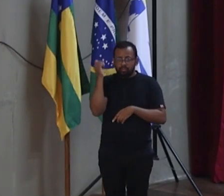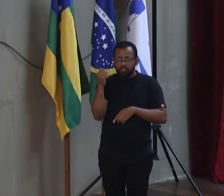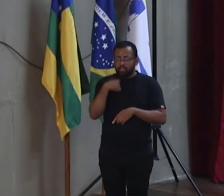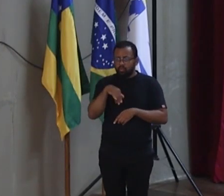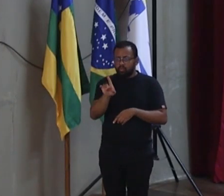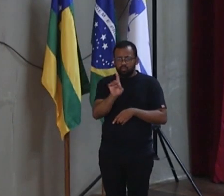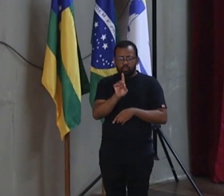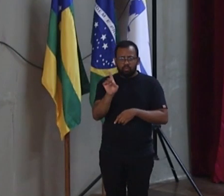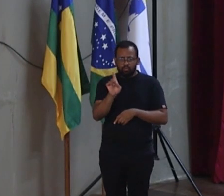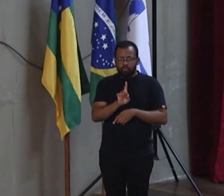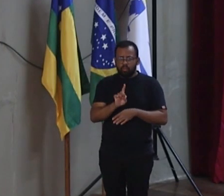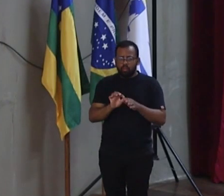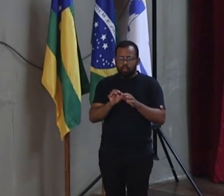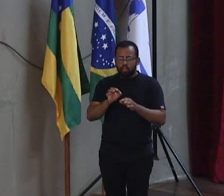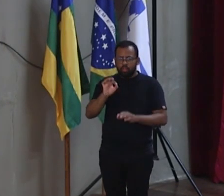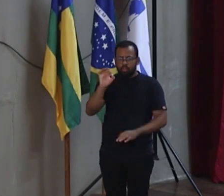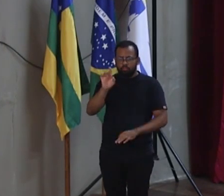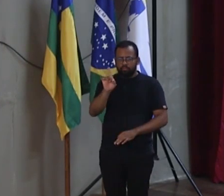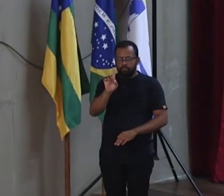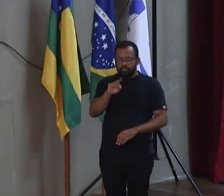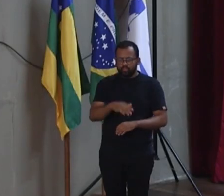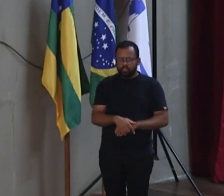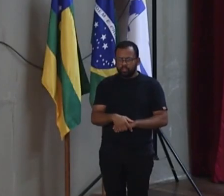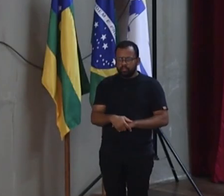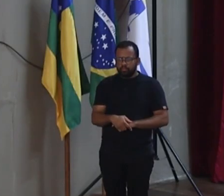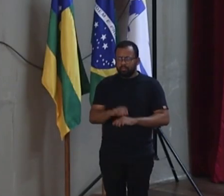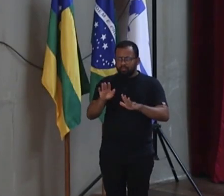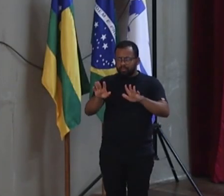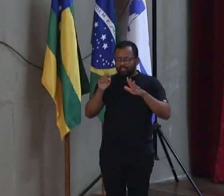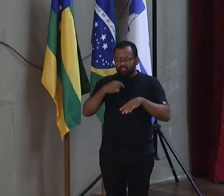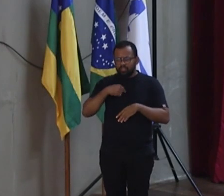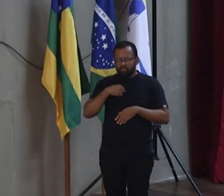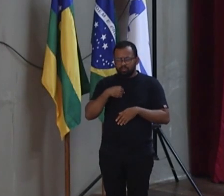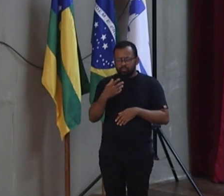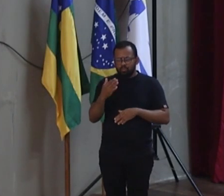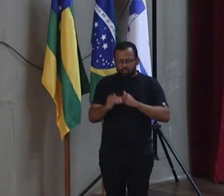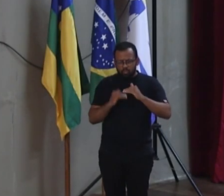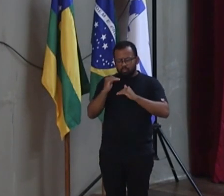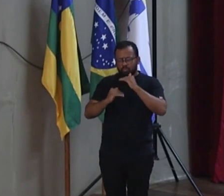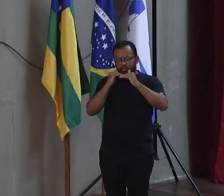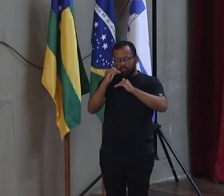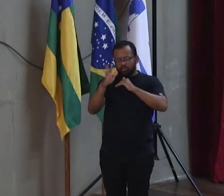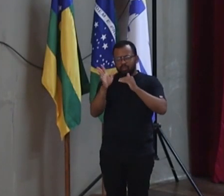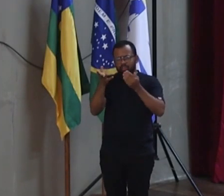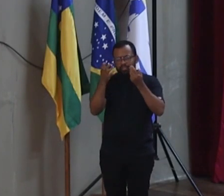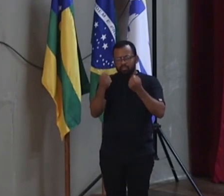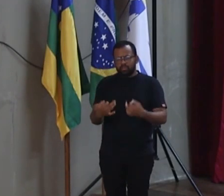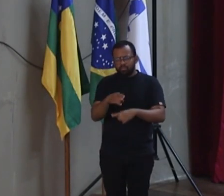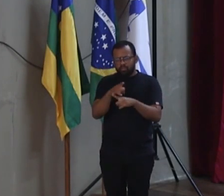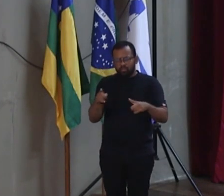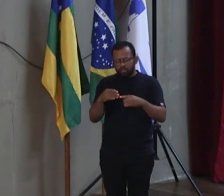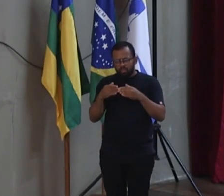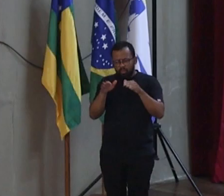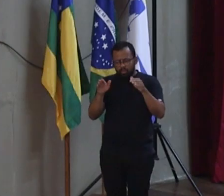não vou me estender nisso aqui, mas esse processo eu só queria dizer que o